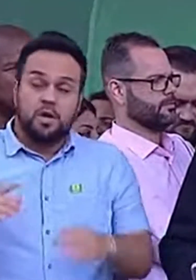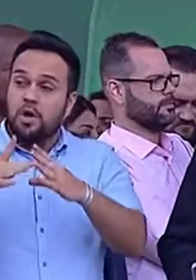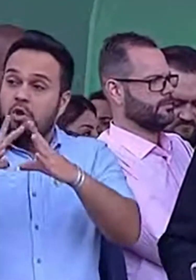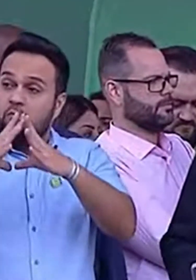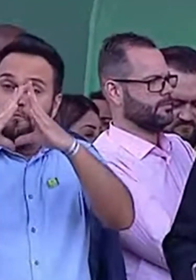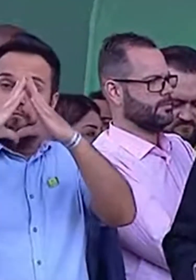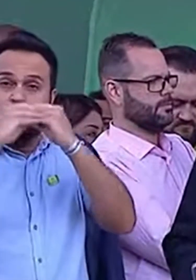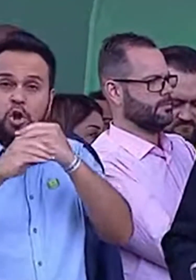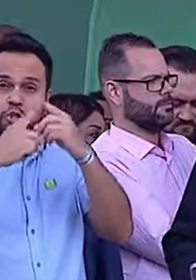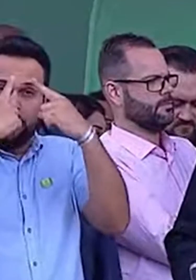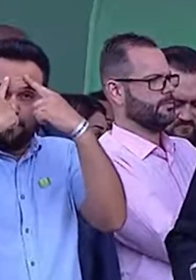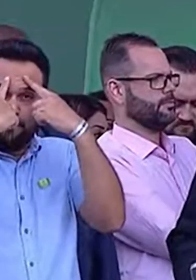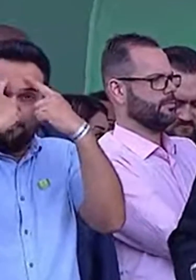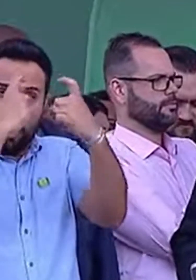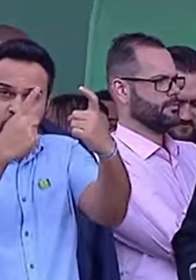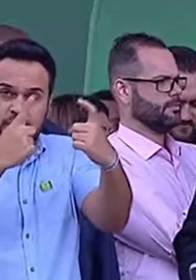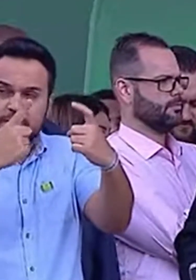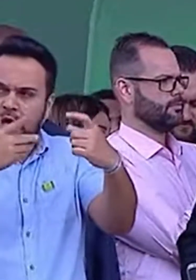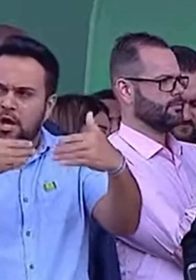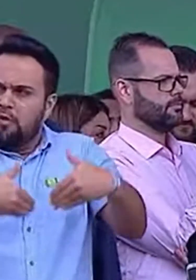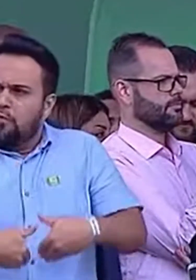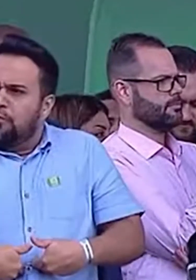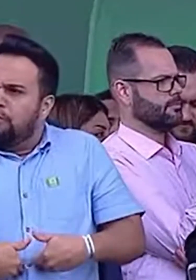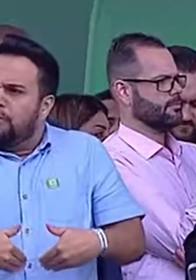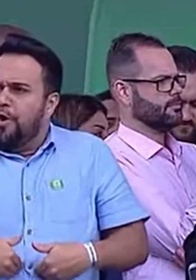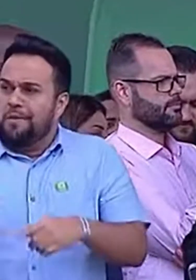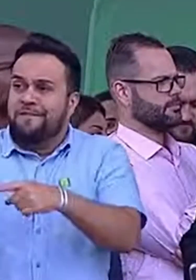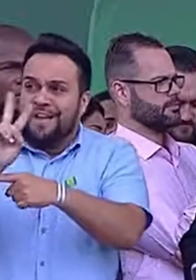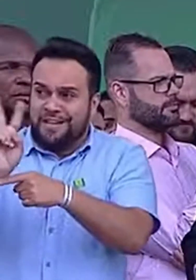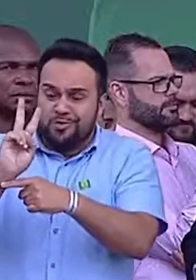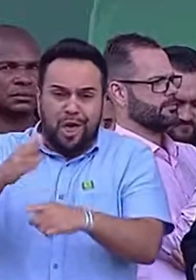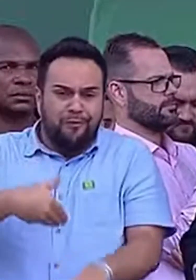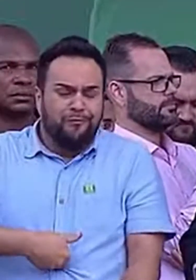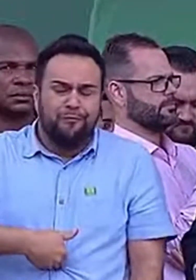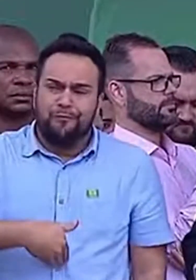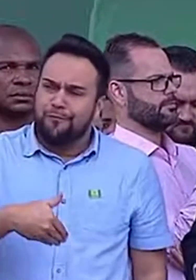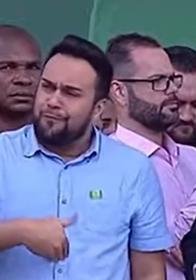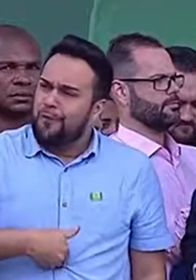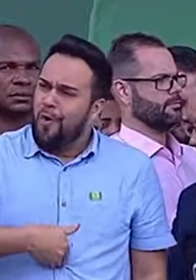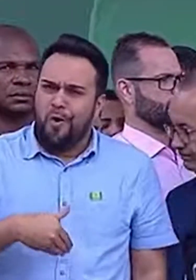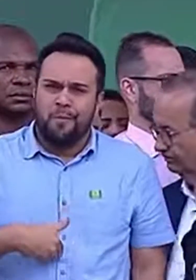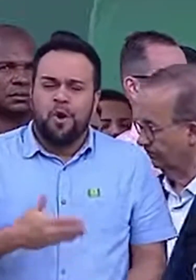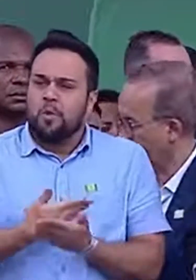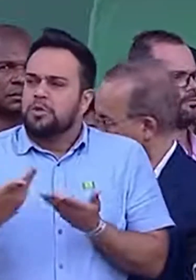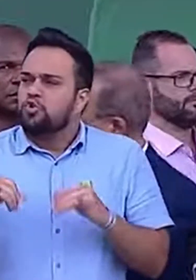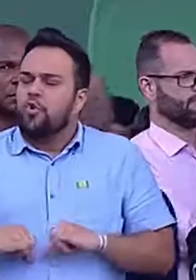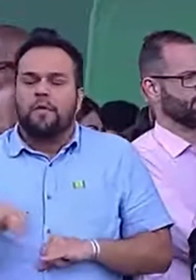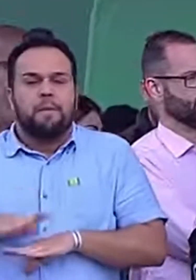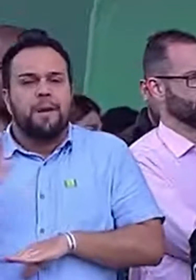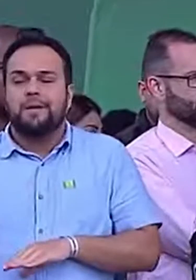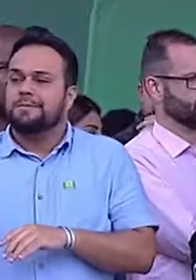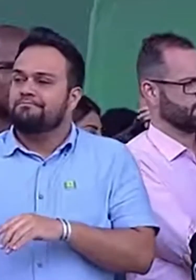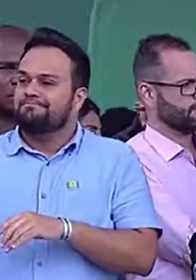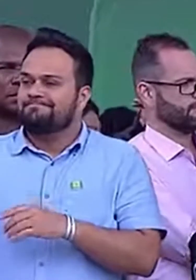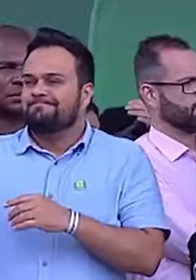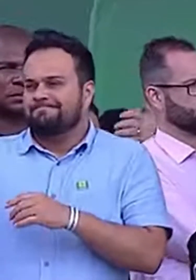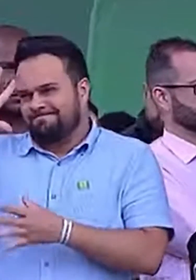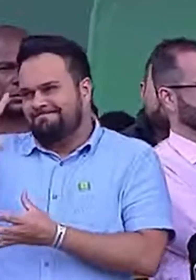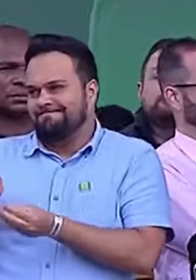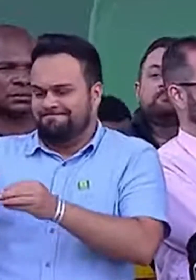foge da Fome daquele rico país que nós sabemos que começou a ser muito mal